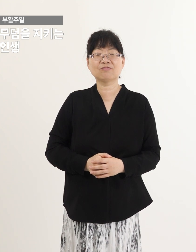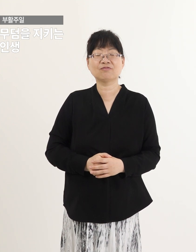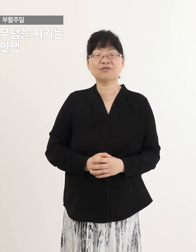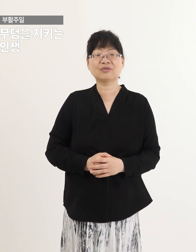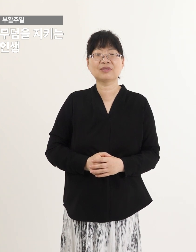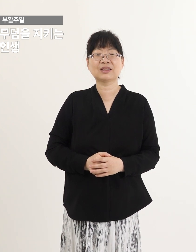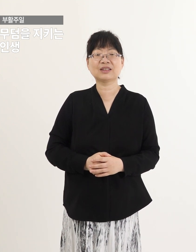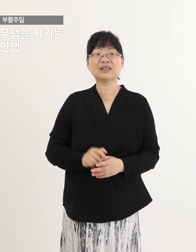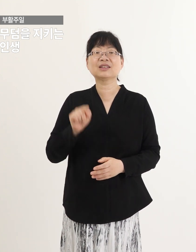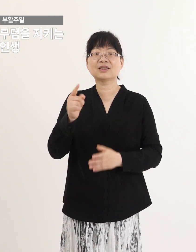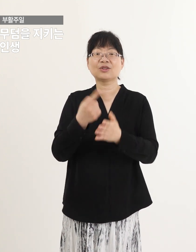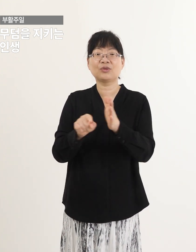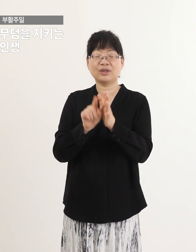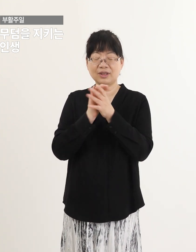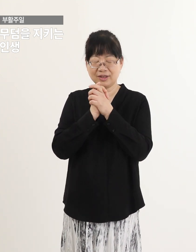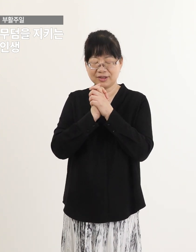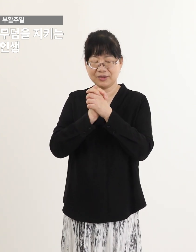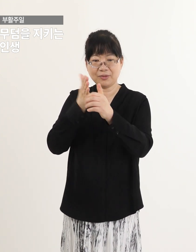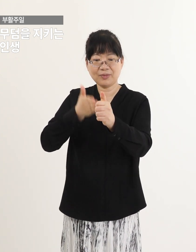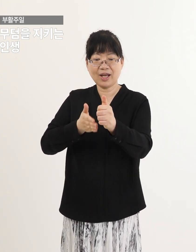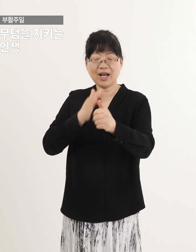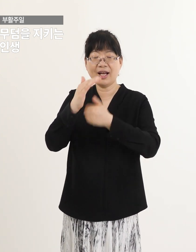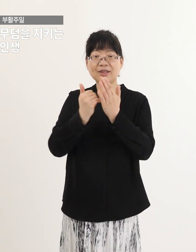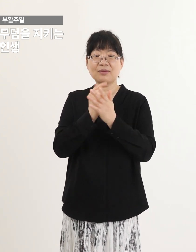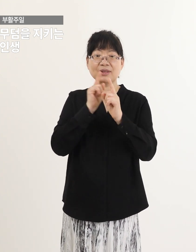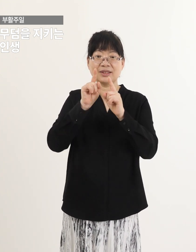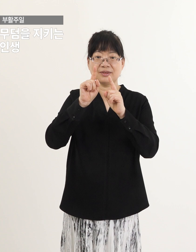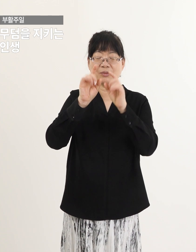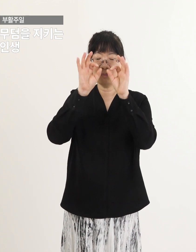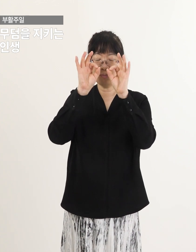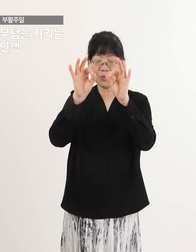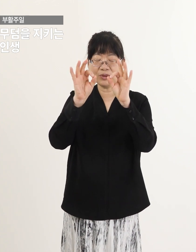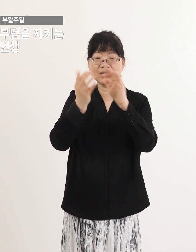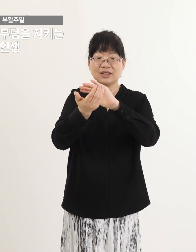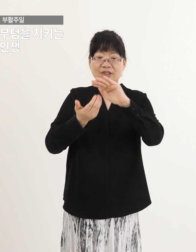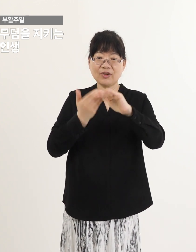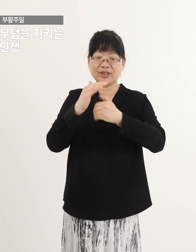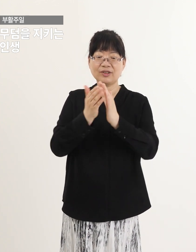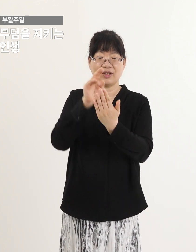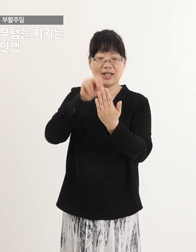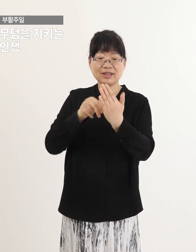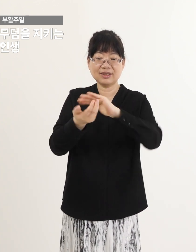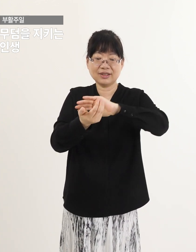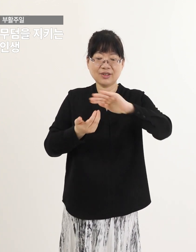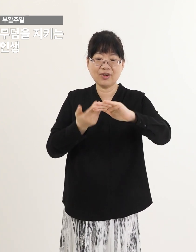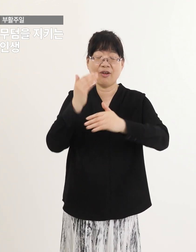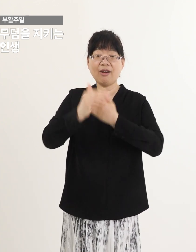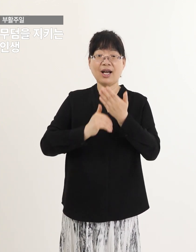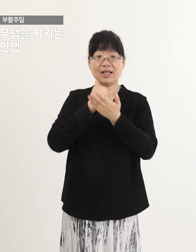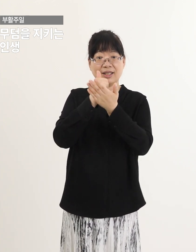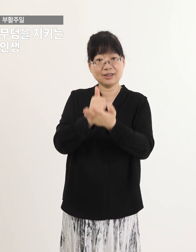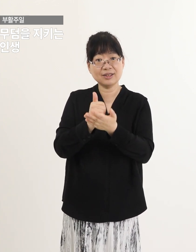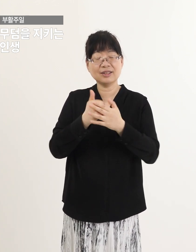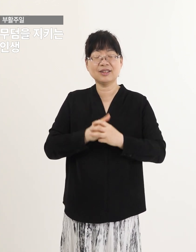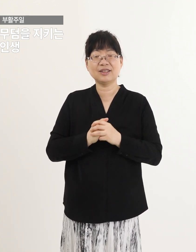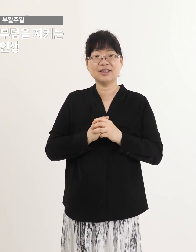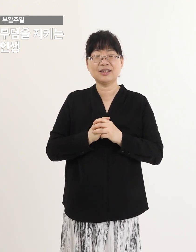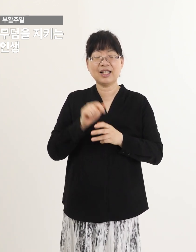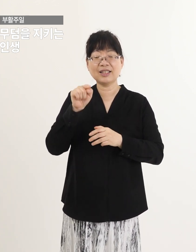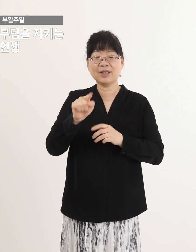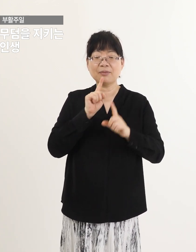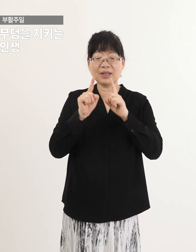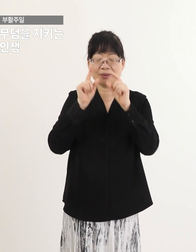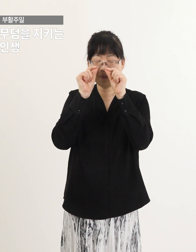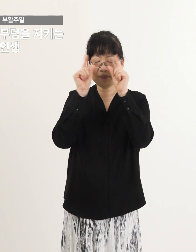위해서 기도하시라고요. 말씀을 듣기 전에, 성경을 읽기 전에 하나님, 이